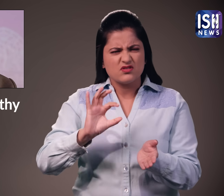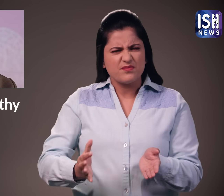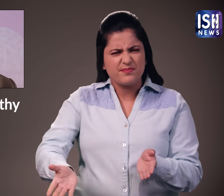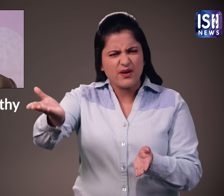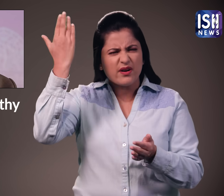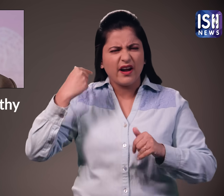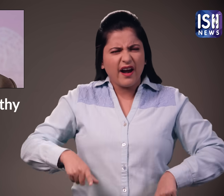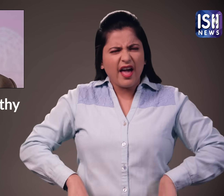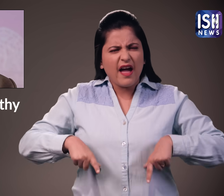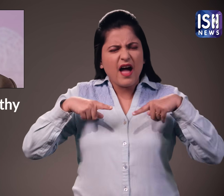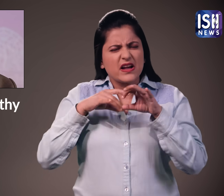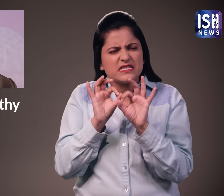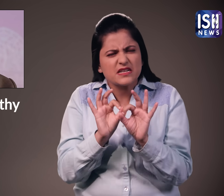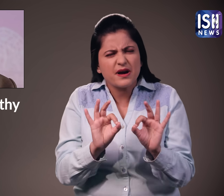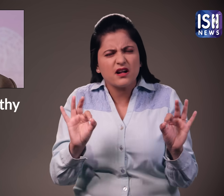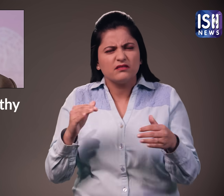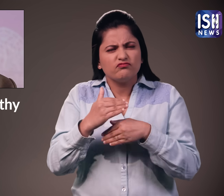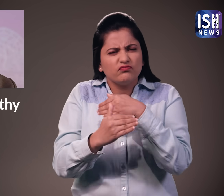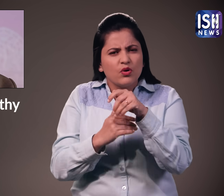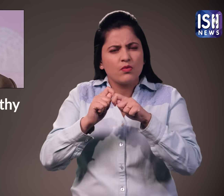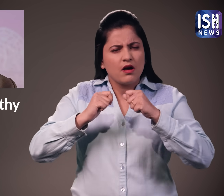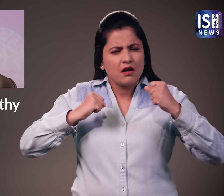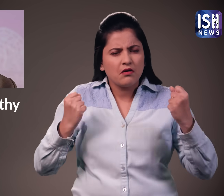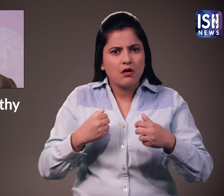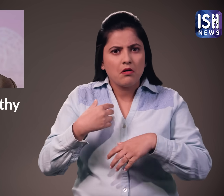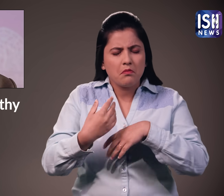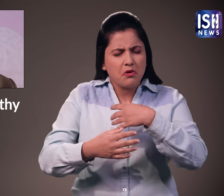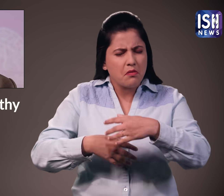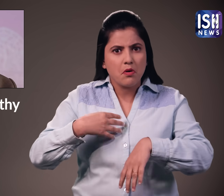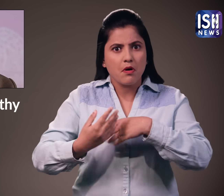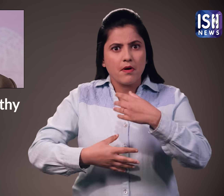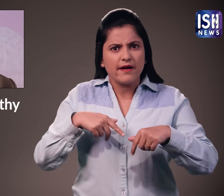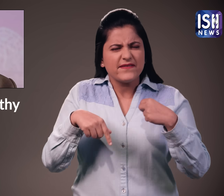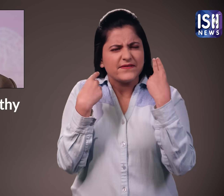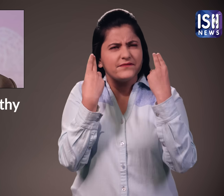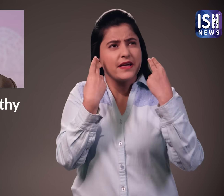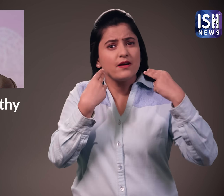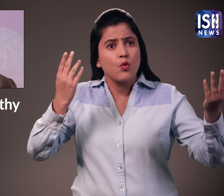वह एक साधारान व्यक्ती थे जिनोंने कड़ी मेहनत की और अब विश्वप्रसिद्ध हो गए है